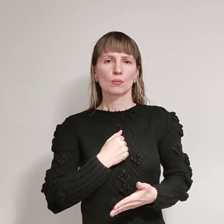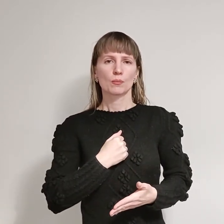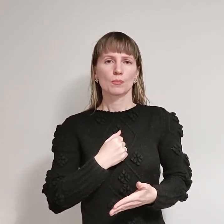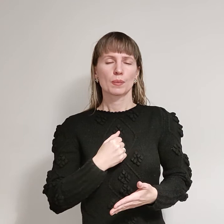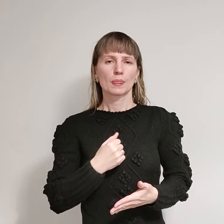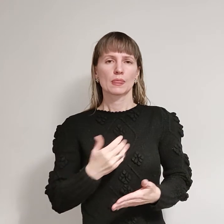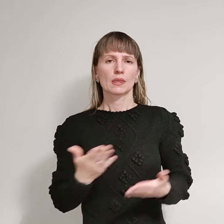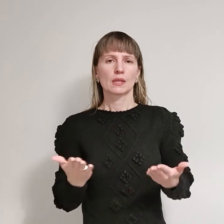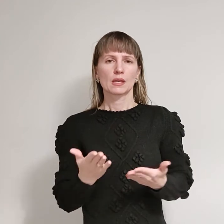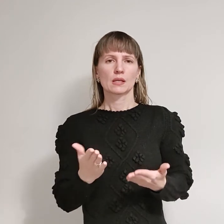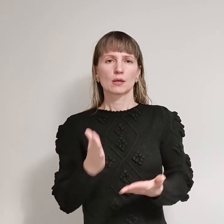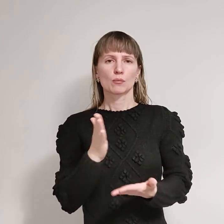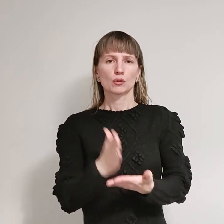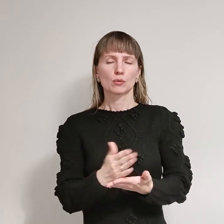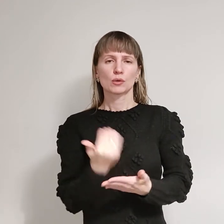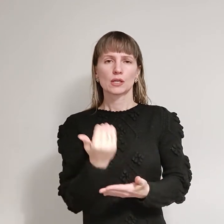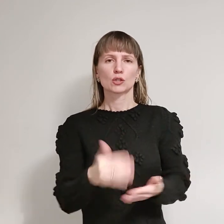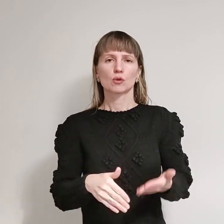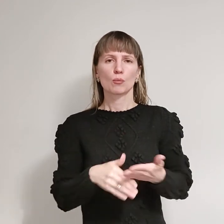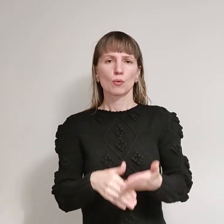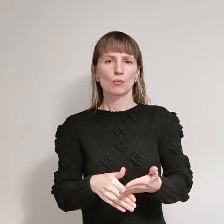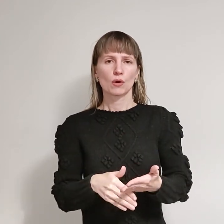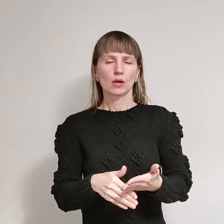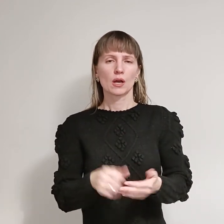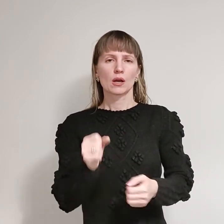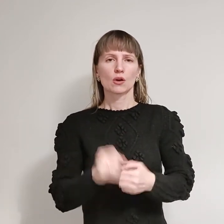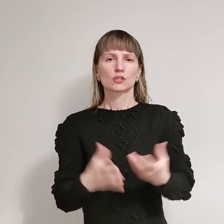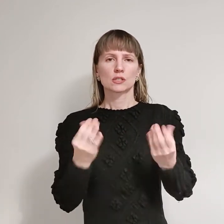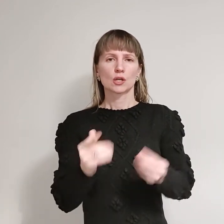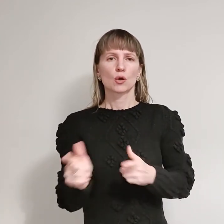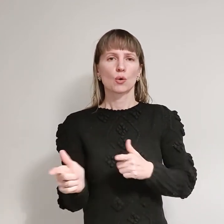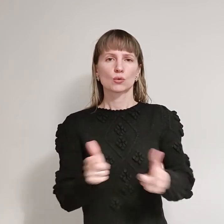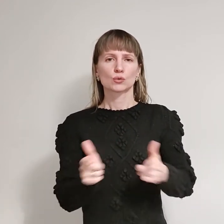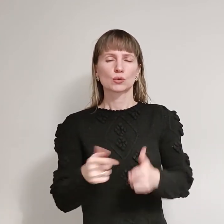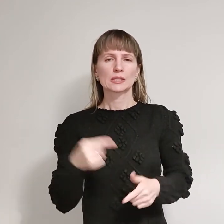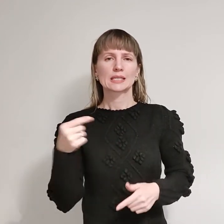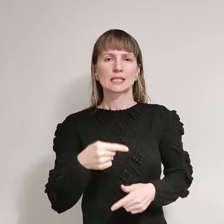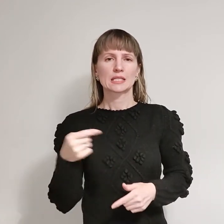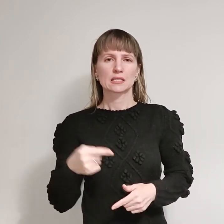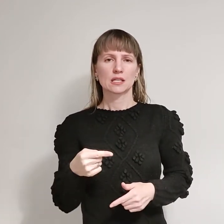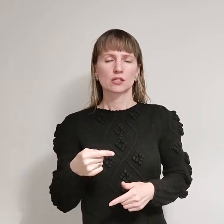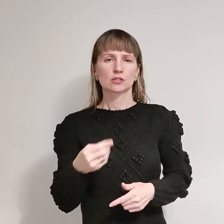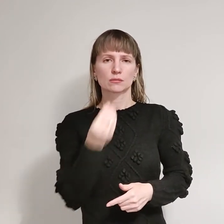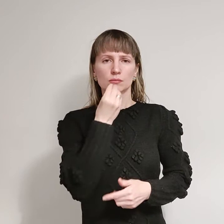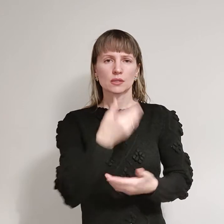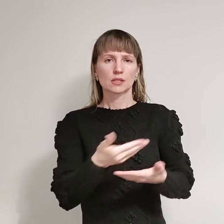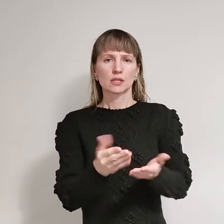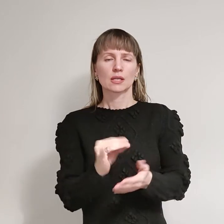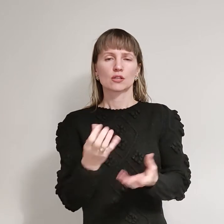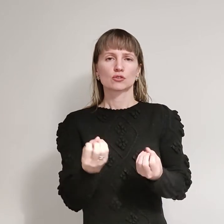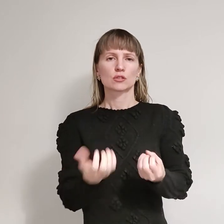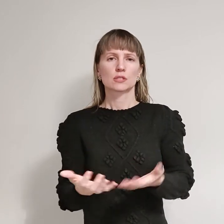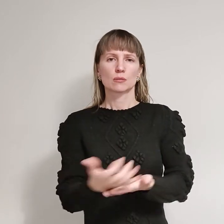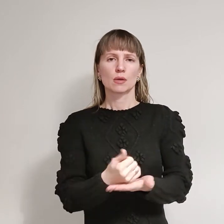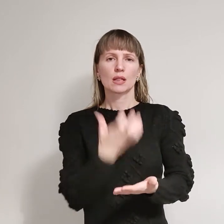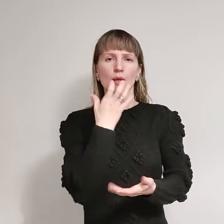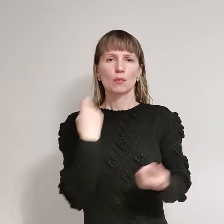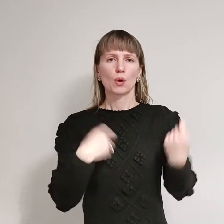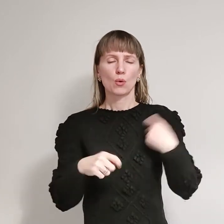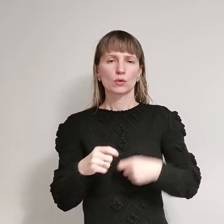які потребують їхньої допомоги. Щодня вони готують тисячі порцій їжі, а також збирають теплий одяг, медикаменти та